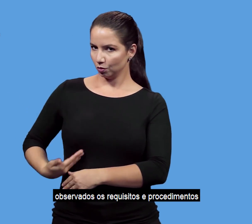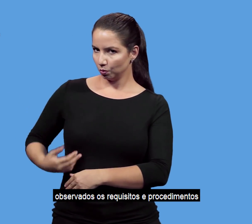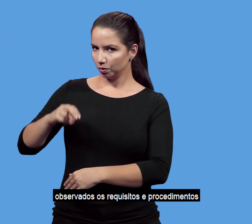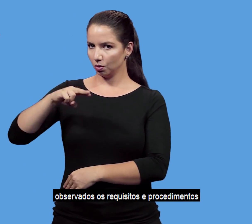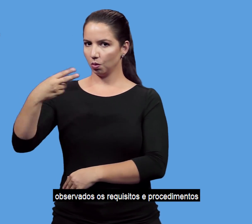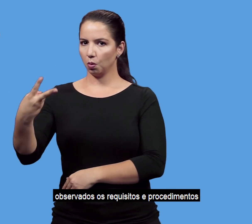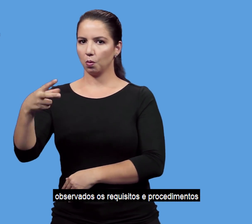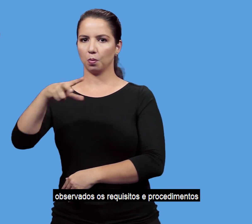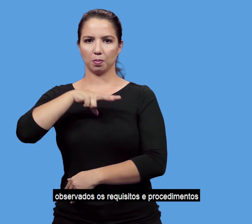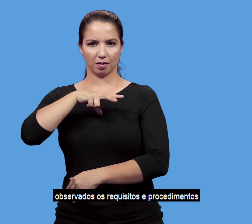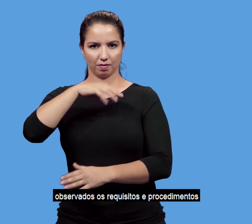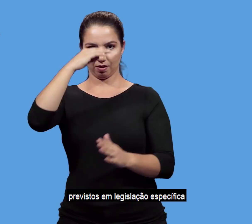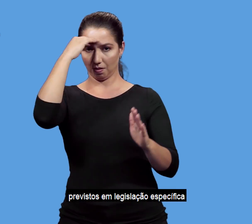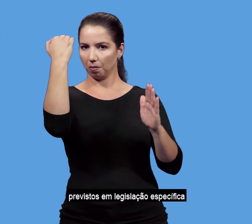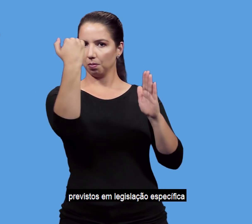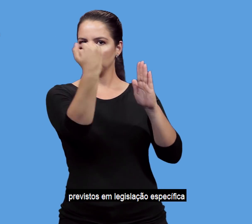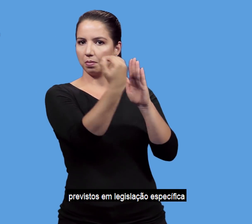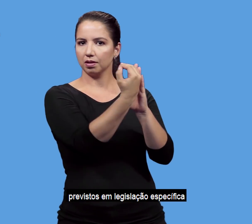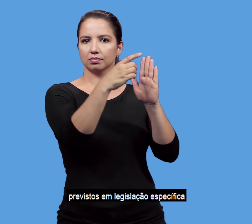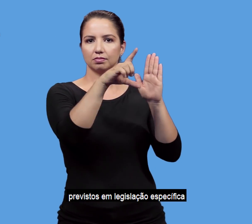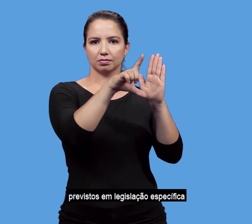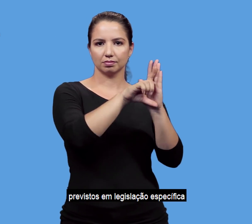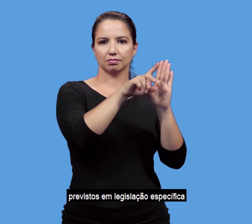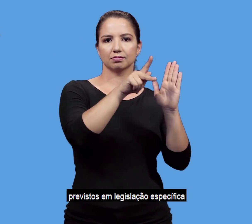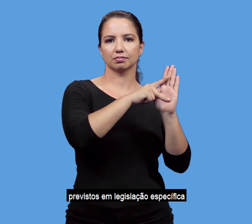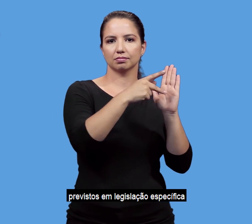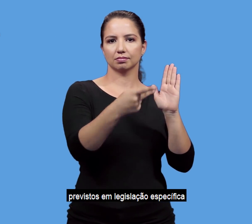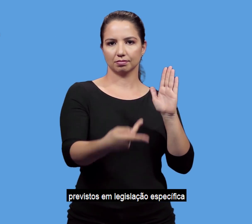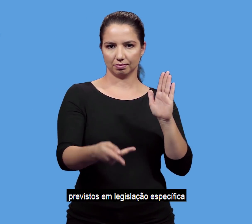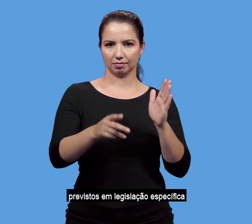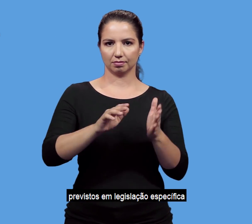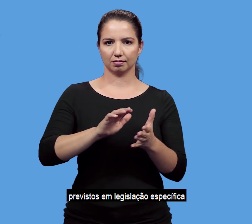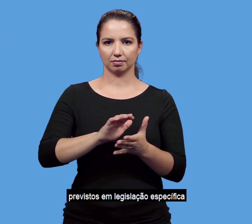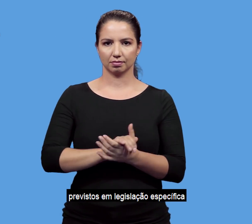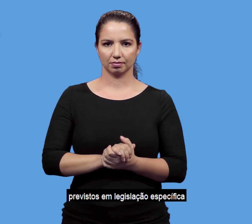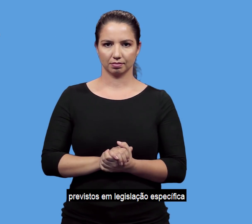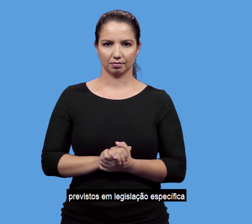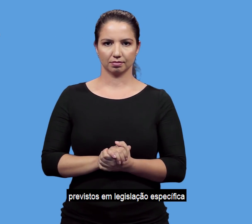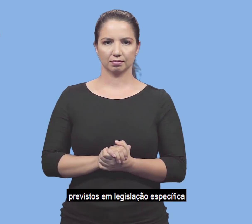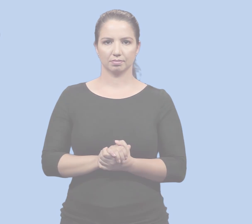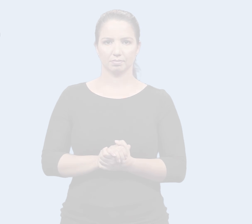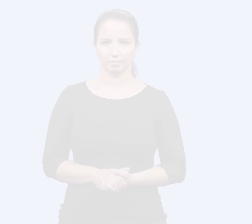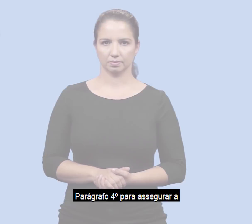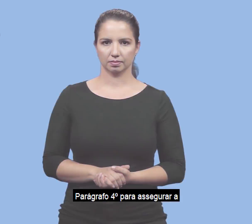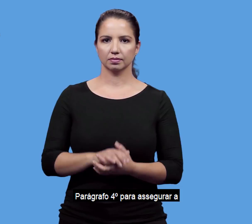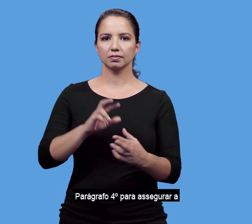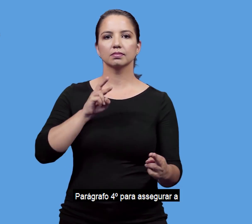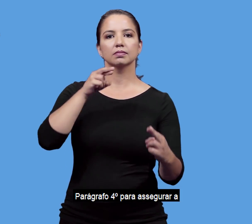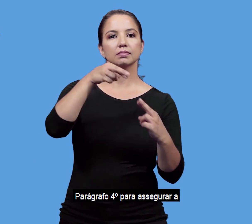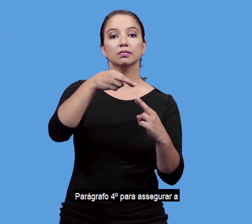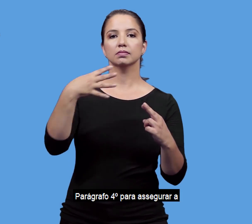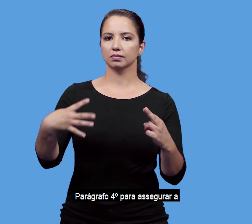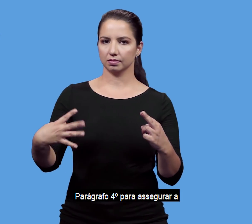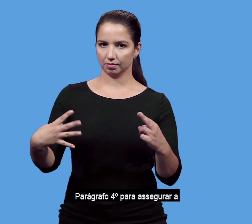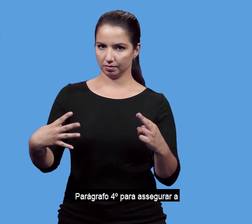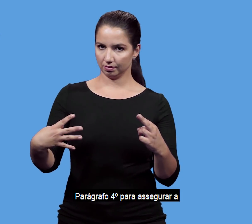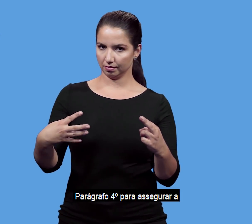requisitos e procedimentos previstos em legislação específica parágrafo 4º para